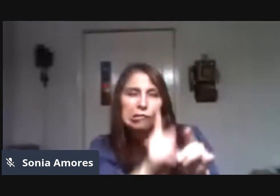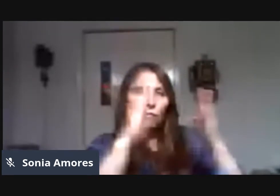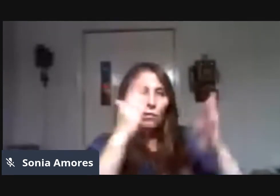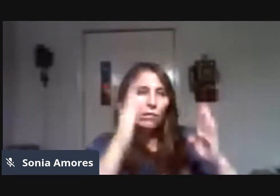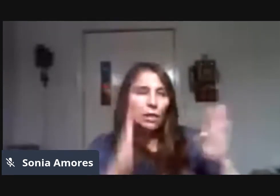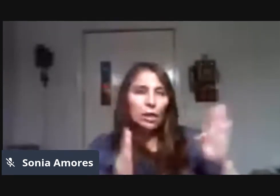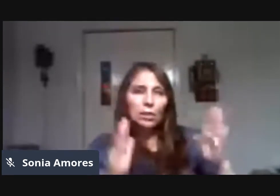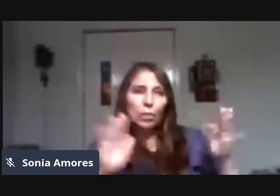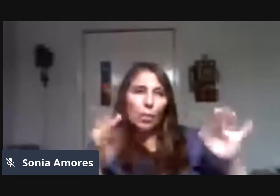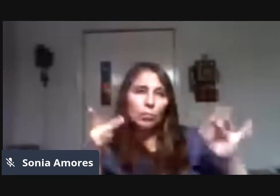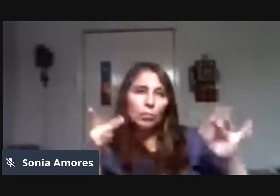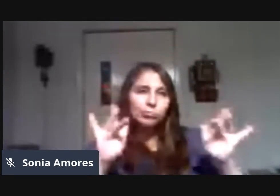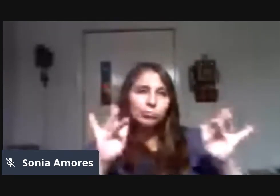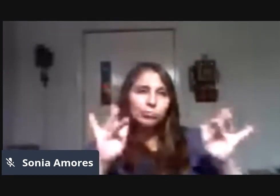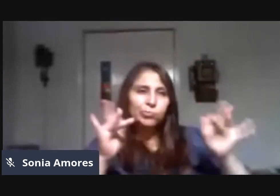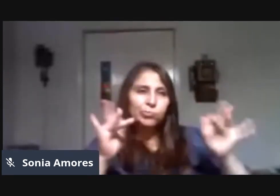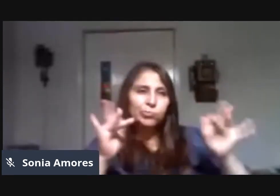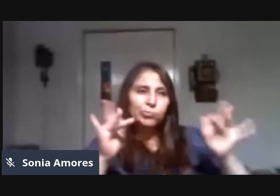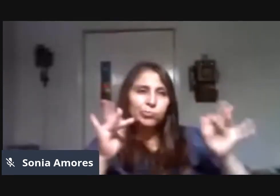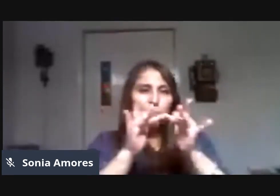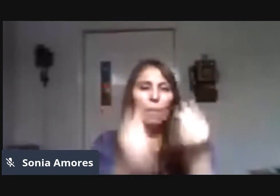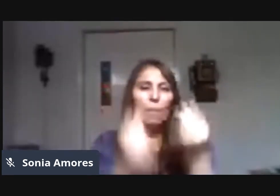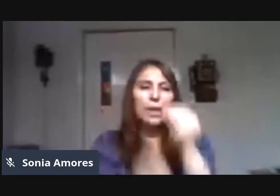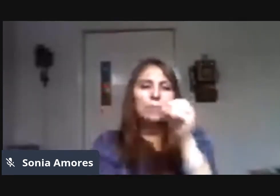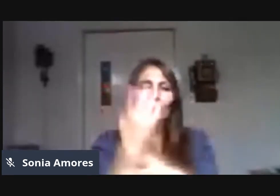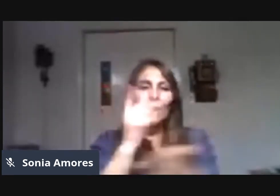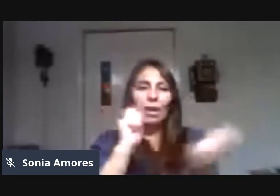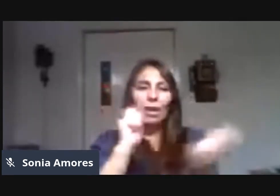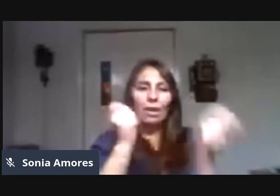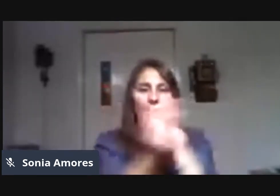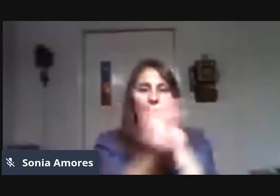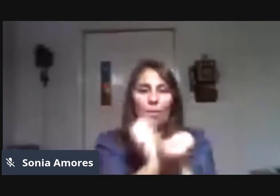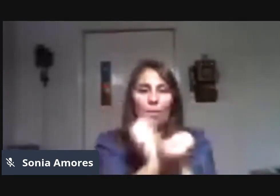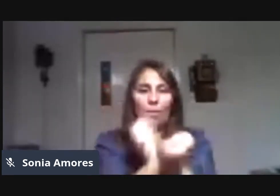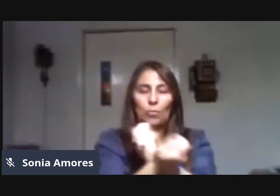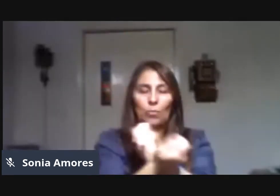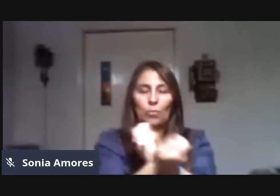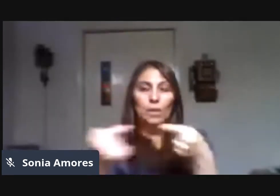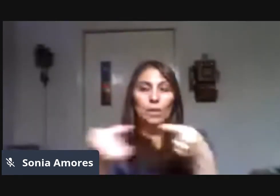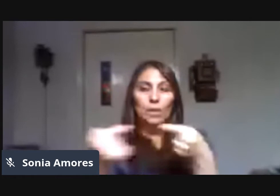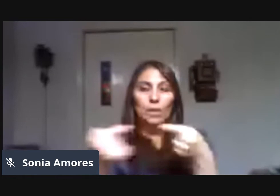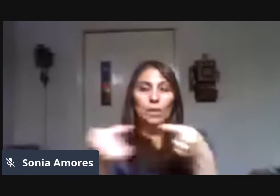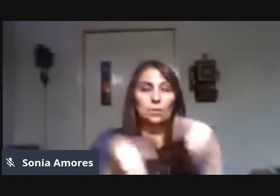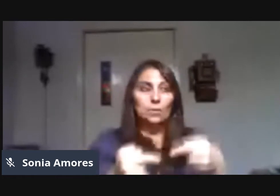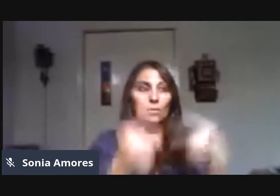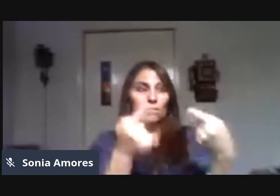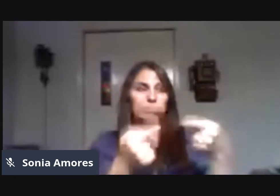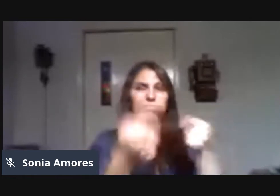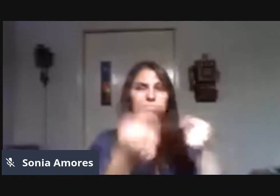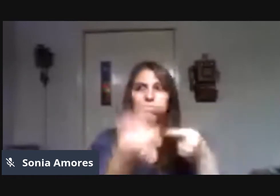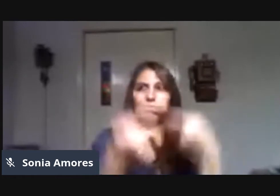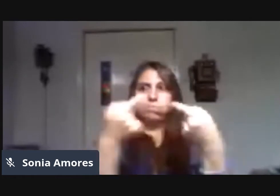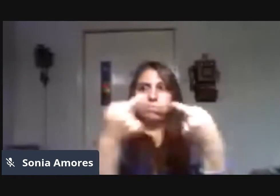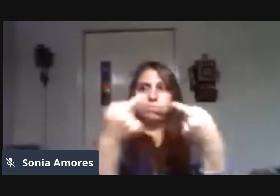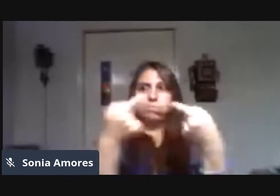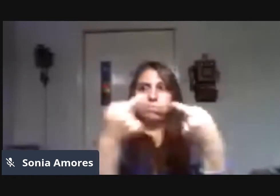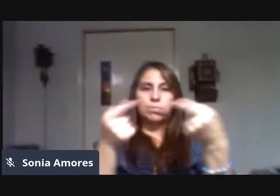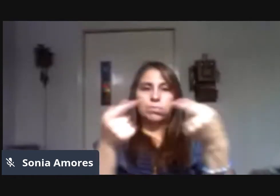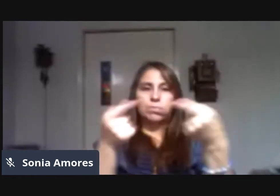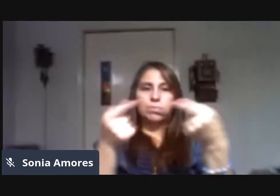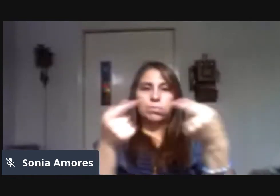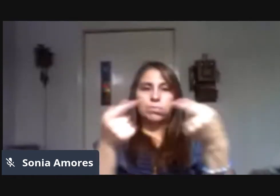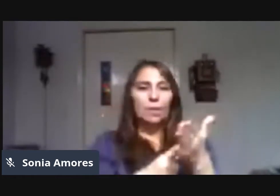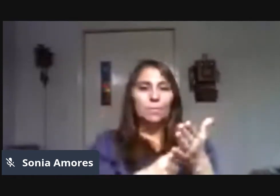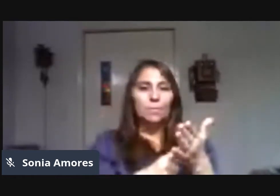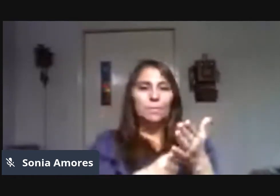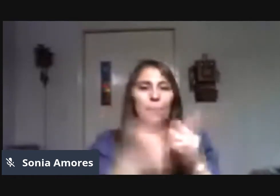para ir generando cambios. Este es un momento de disputa y la disputa está en la capacidad de retomar desde los